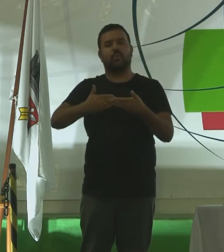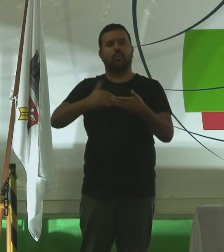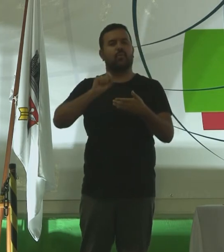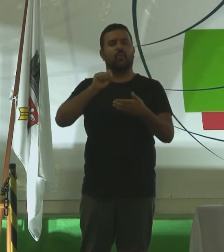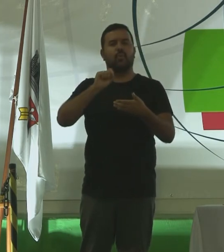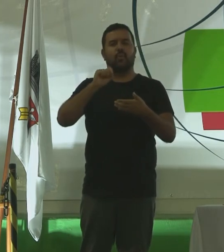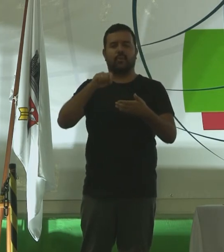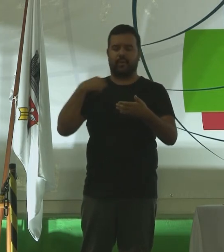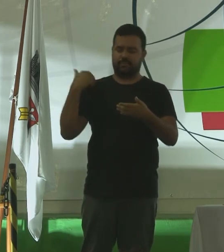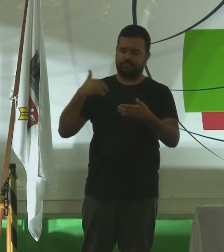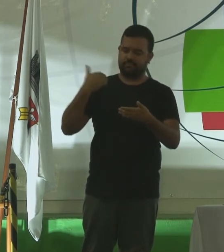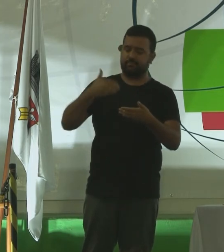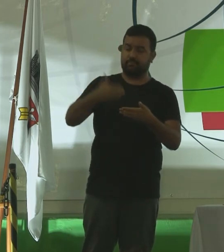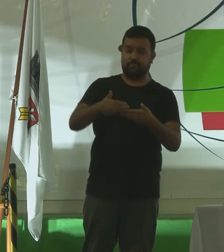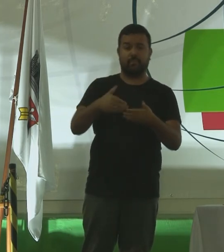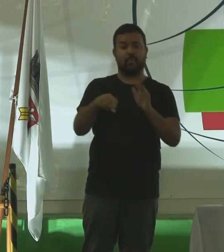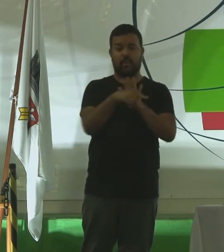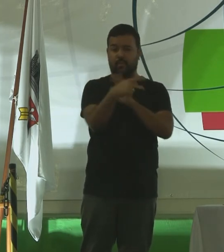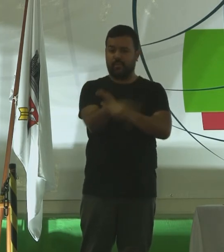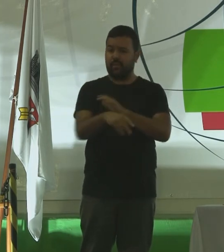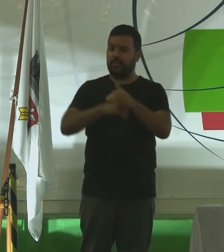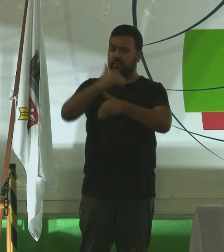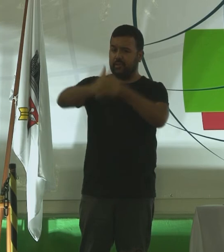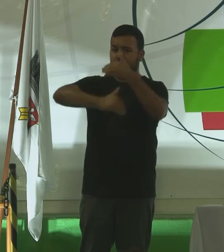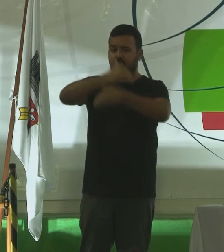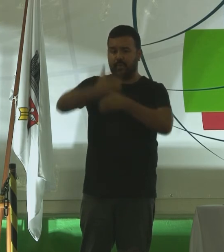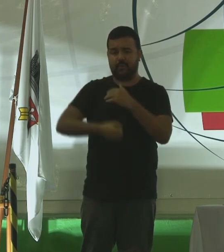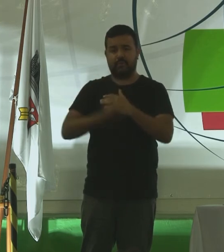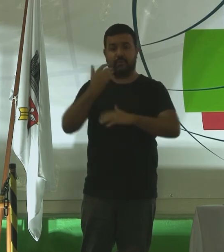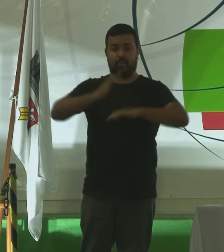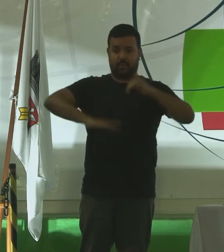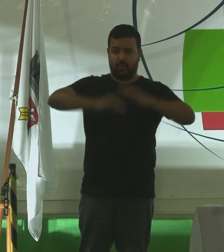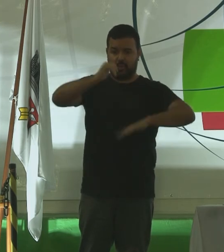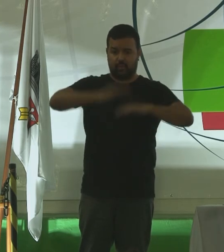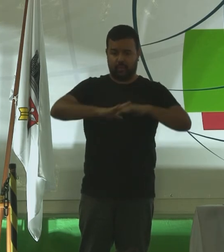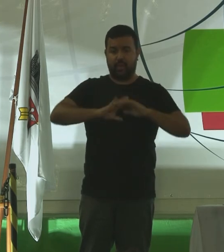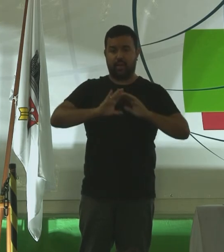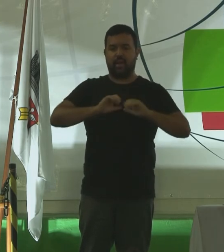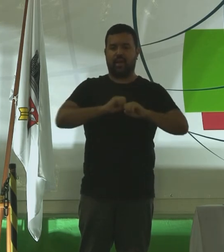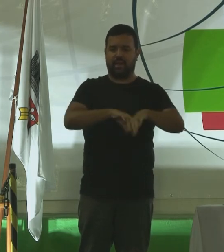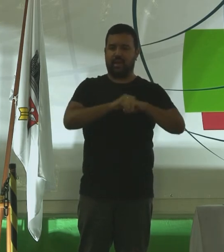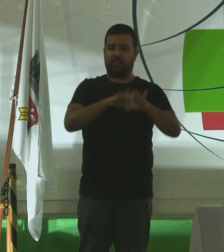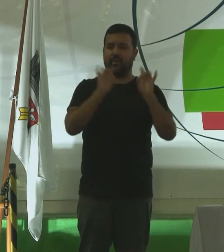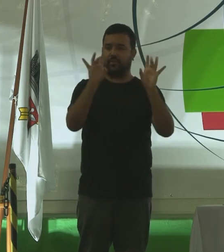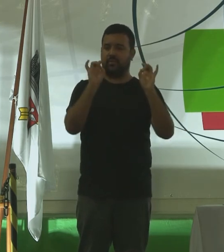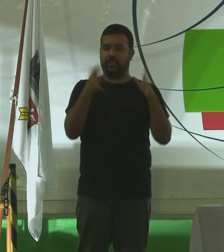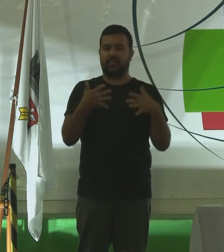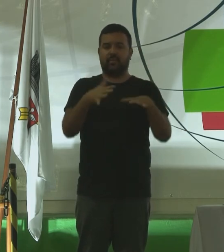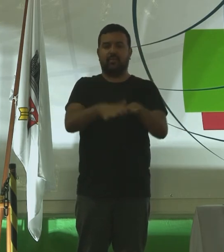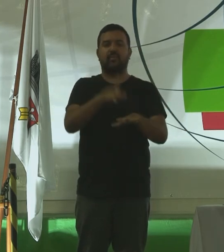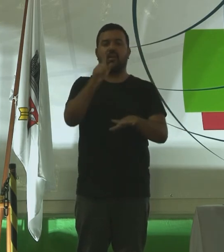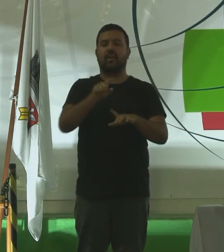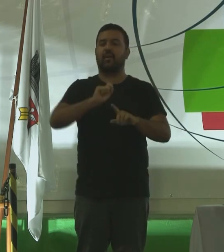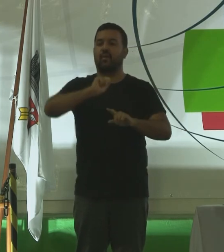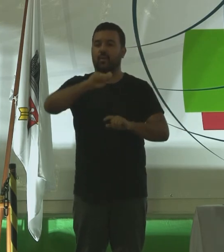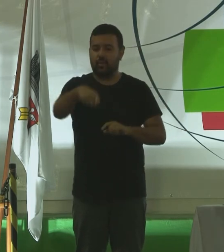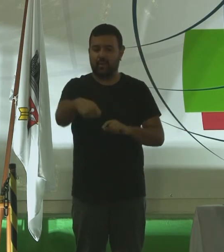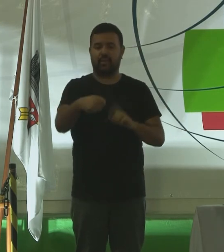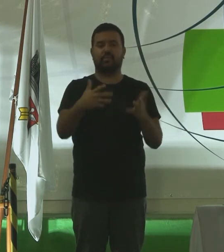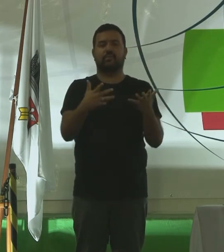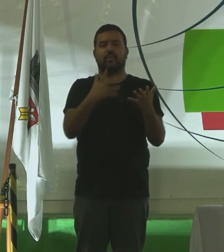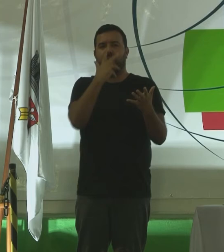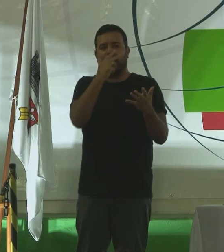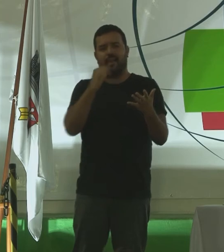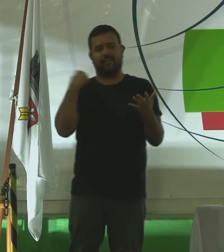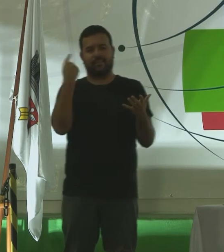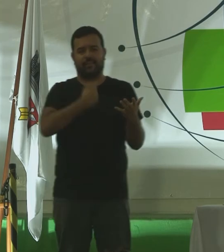dessa trajetória, né, de desenvolvimento profissional, de uma educação especial inclusiva? Né? A gente pensa